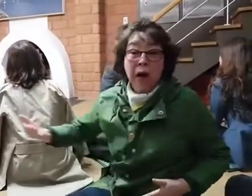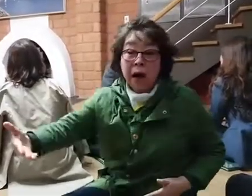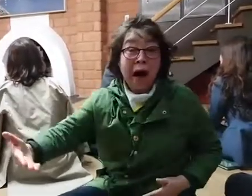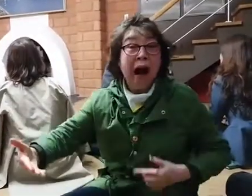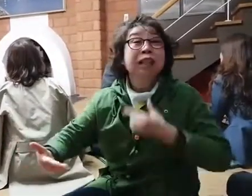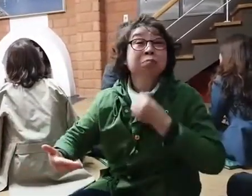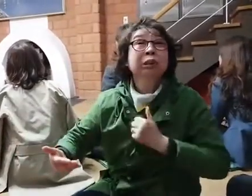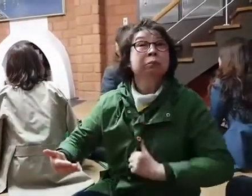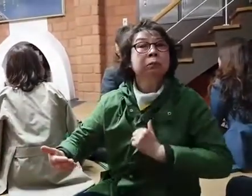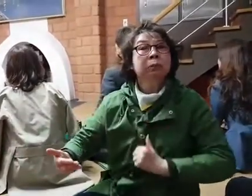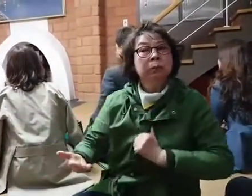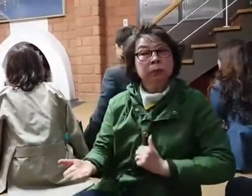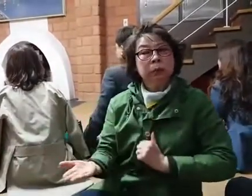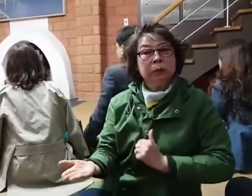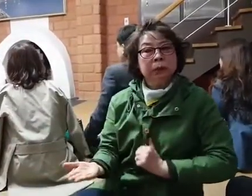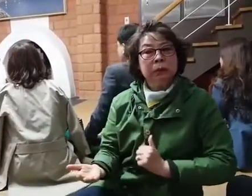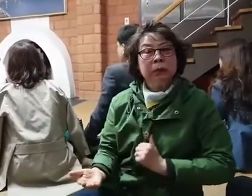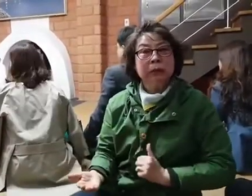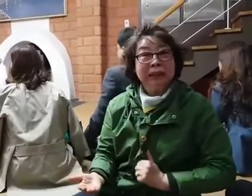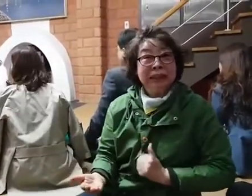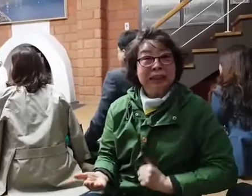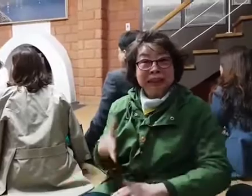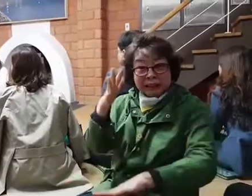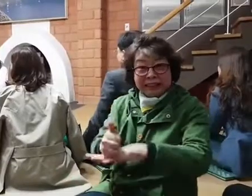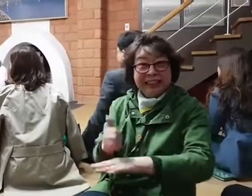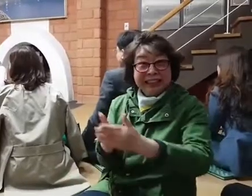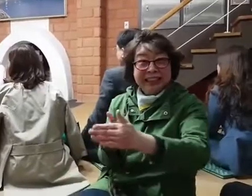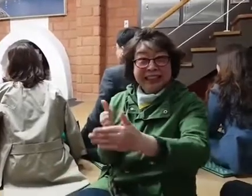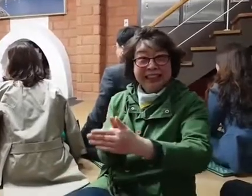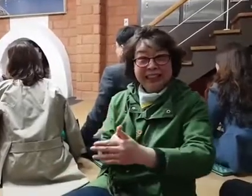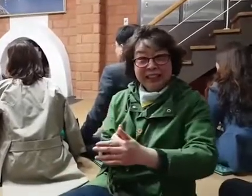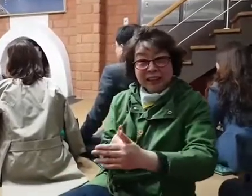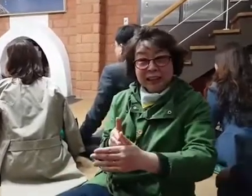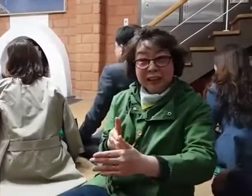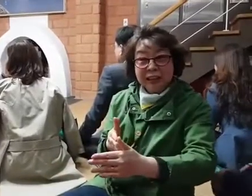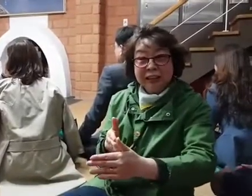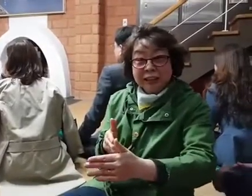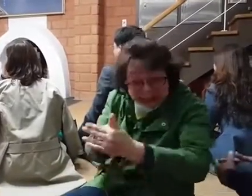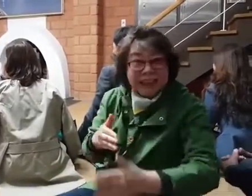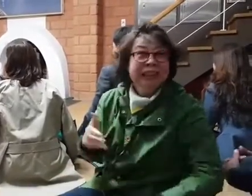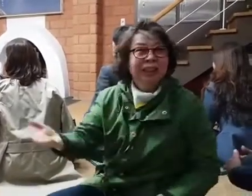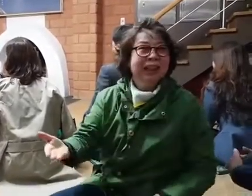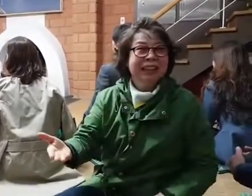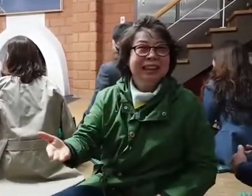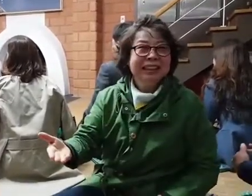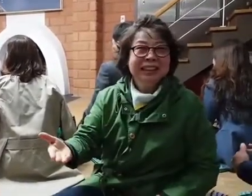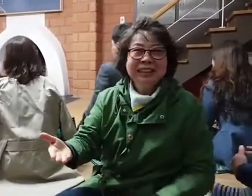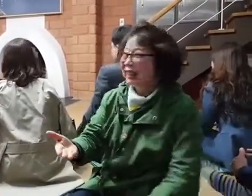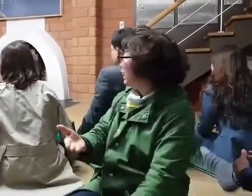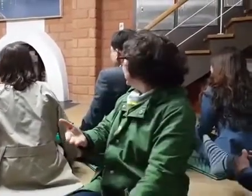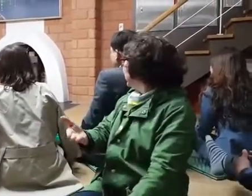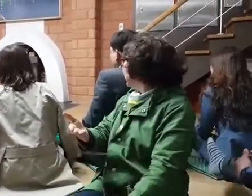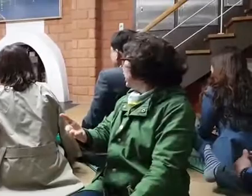싶은데 참으면서 물을 익을 때까지 온 거다. 그래가지고 이게